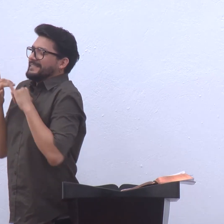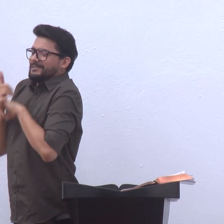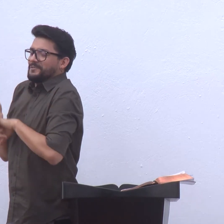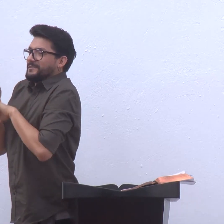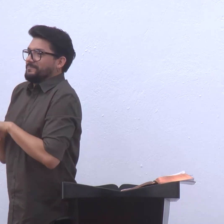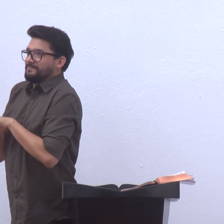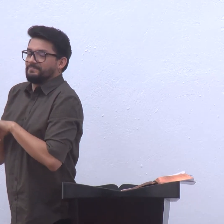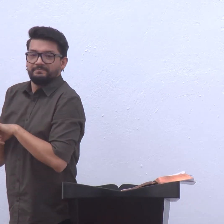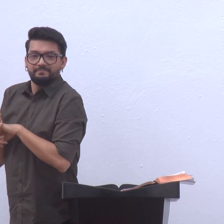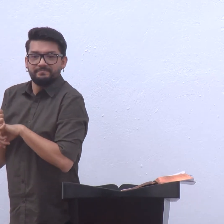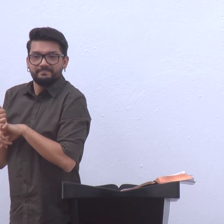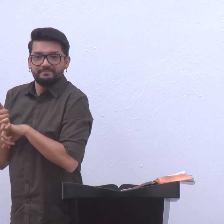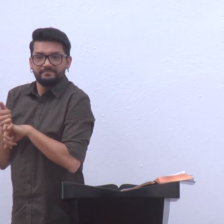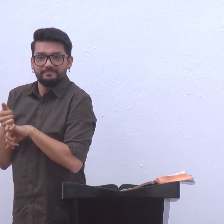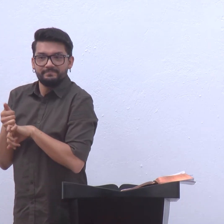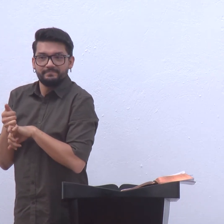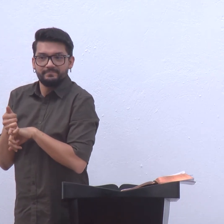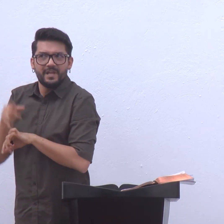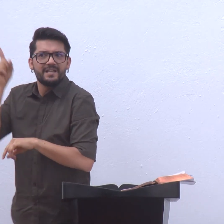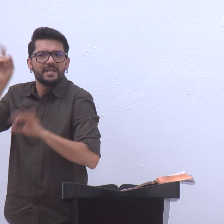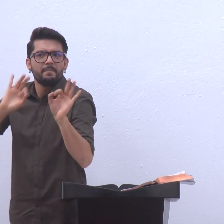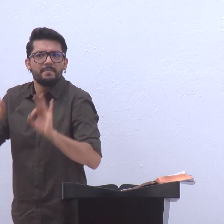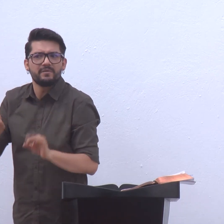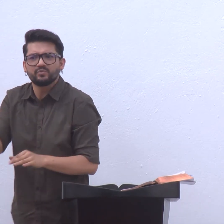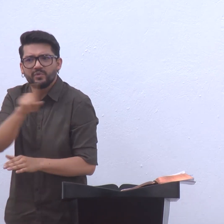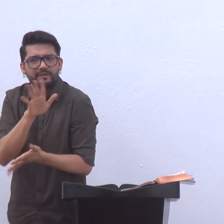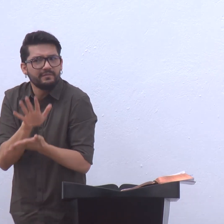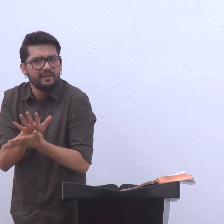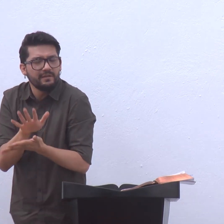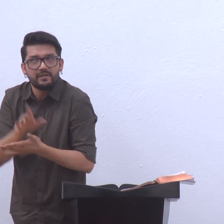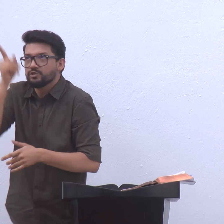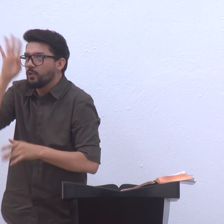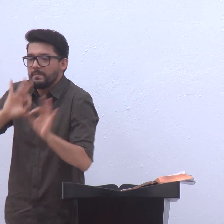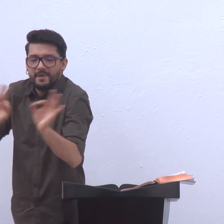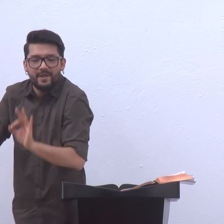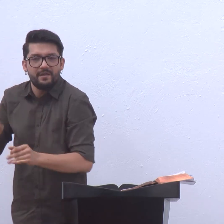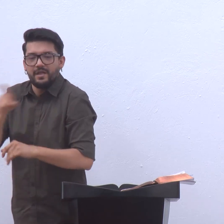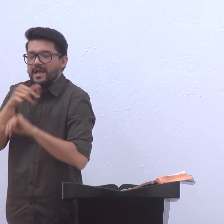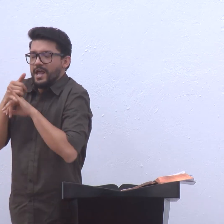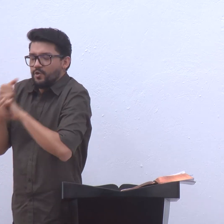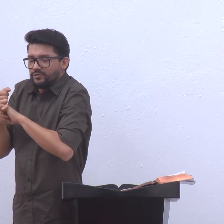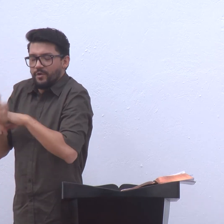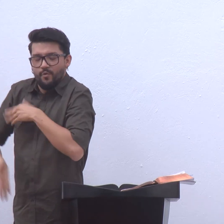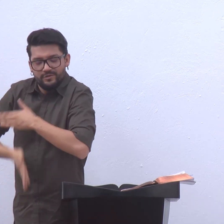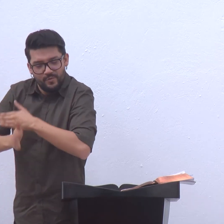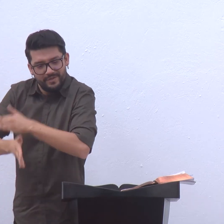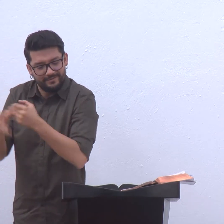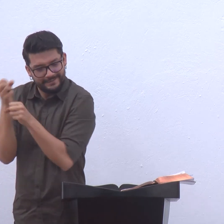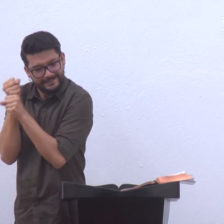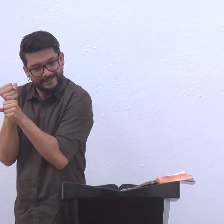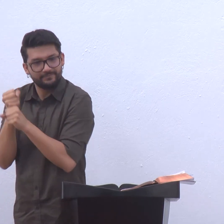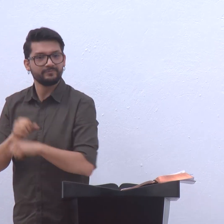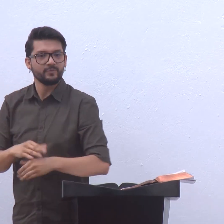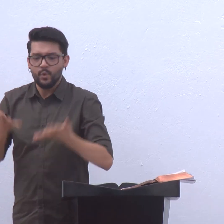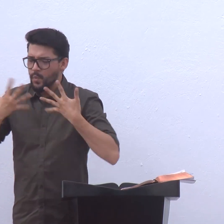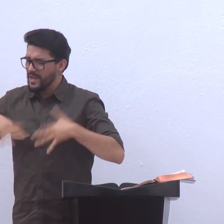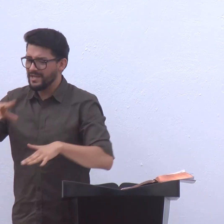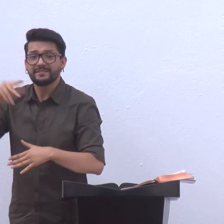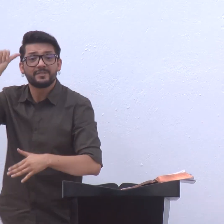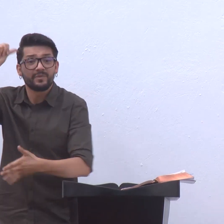abandones, sino depende de Él. Así que tranquilo, iglesia, dependa de Dios